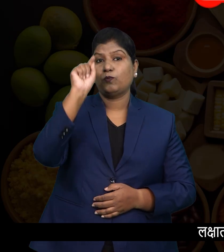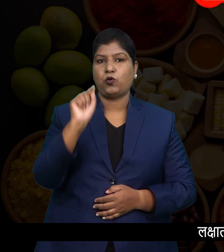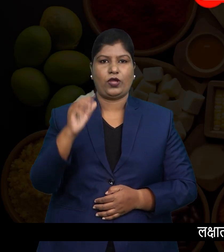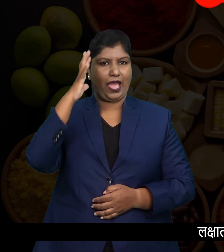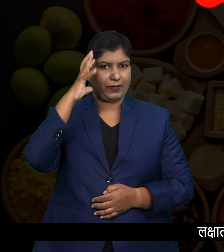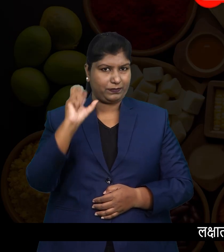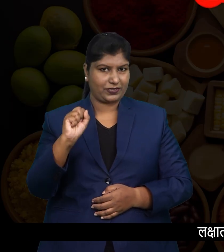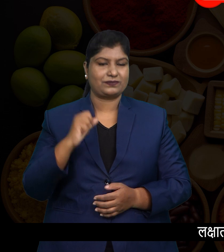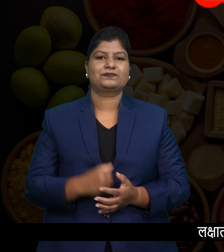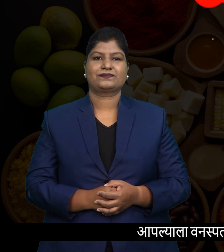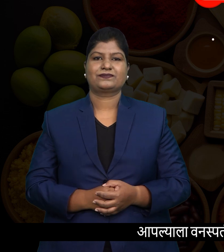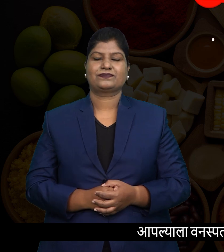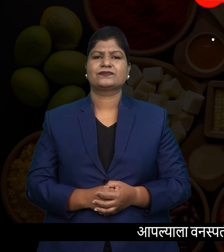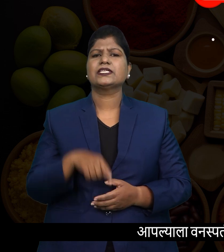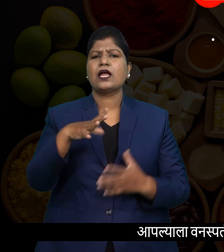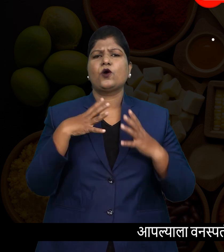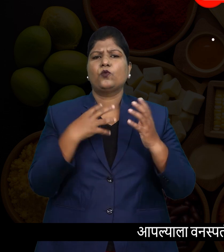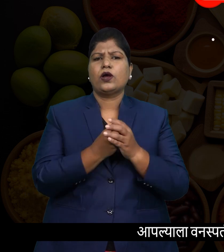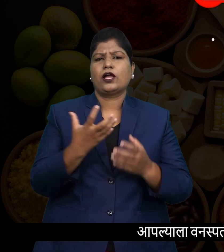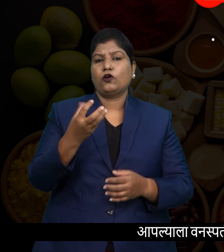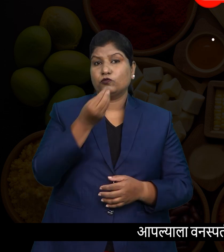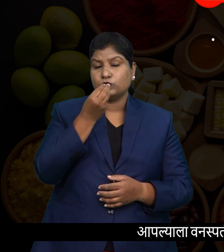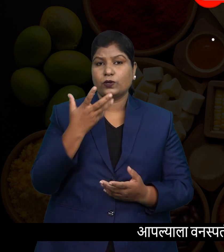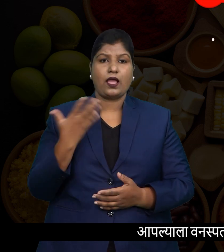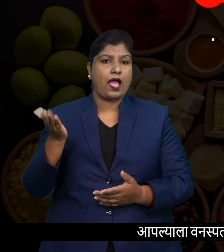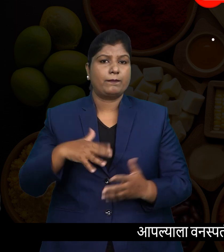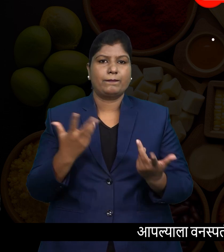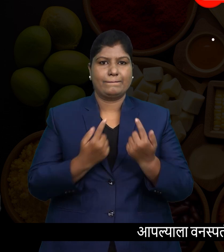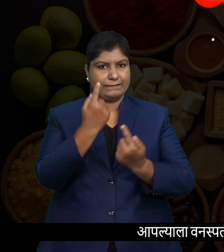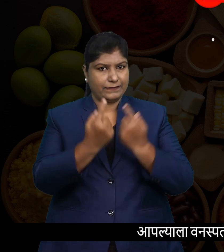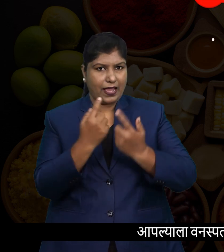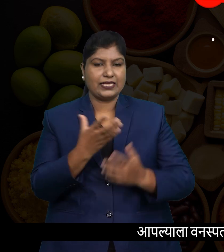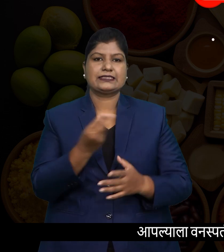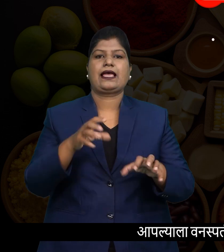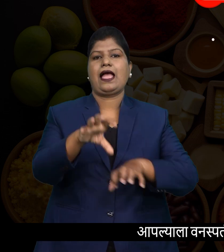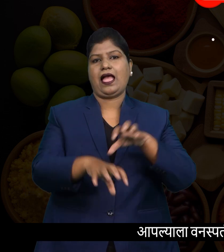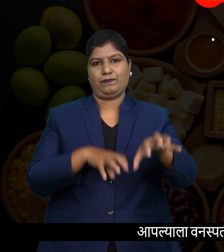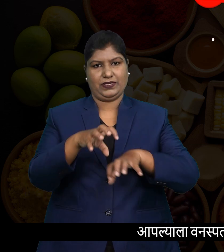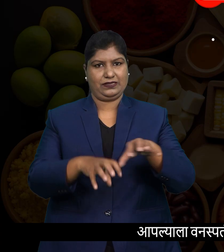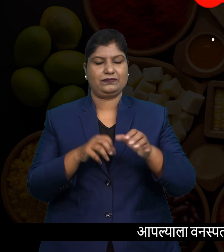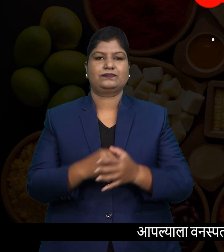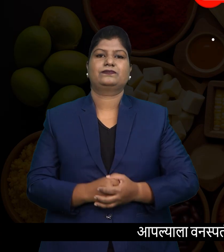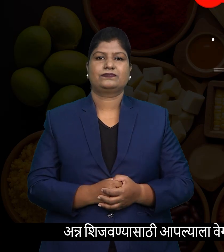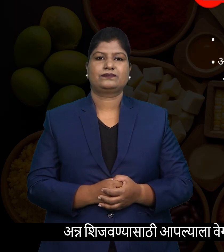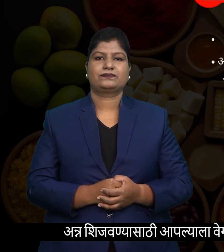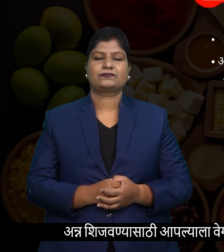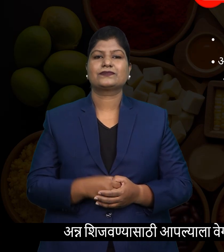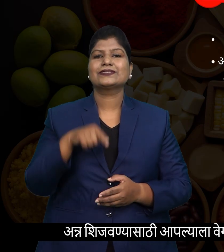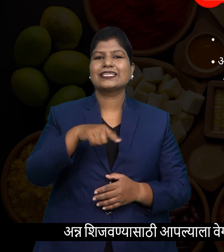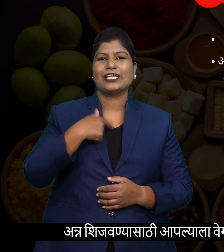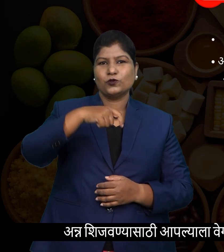लक्षात ठेवण्यासारखे मुद्दे. आपल्याला वनस्पती आणि प्राण्यांपासून अन्न मिळते.